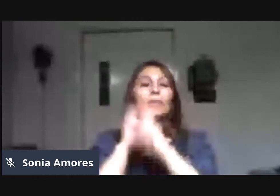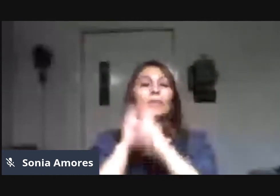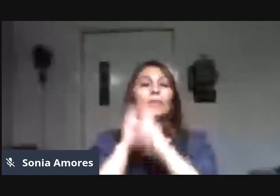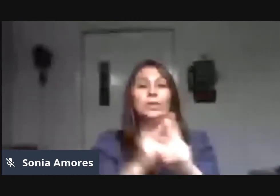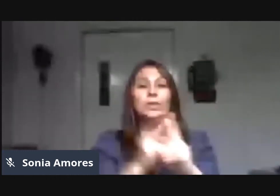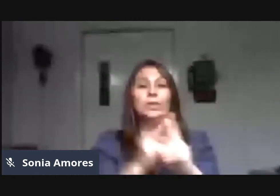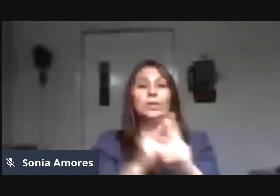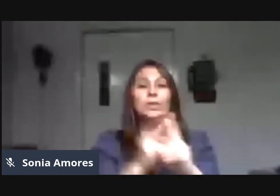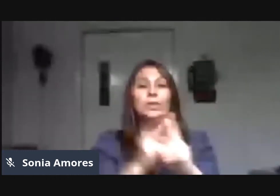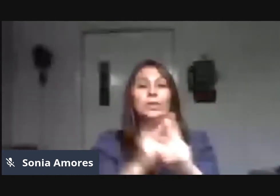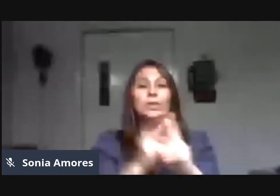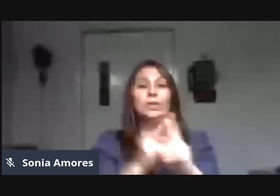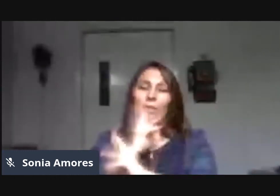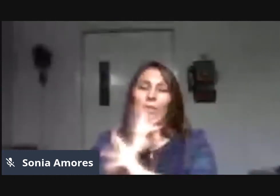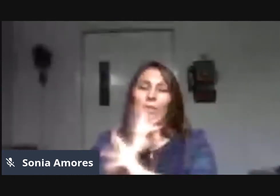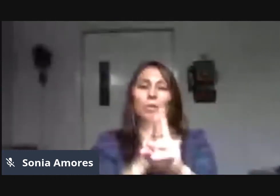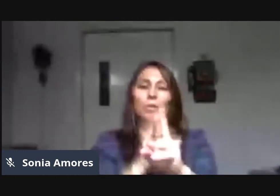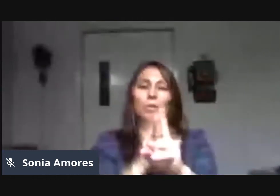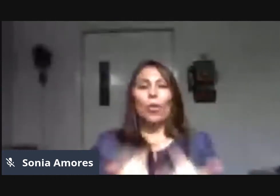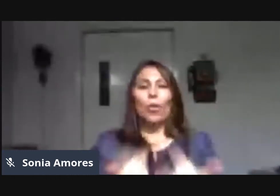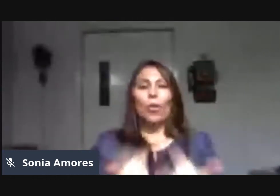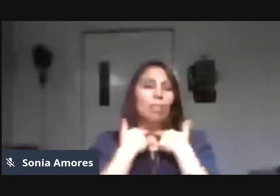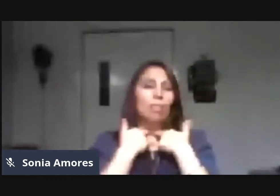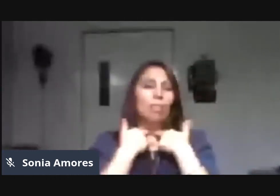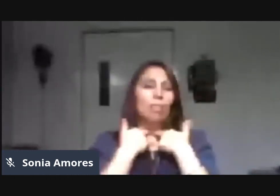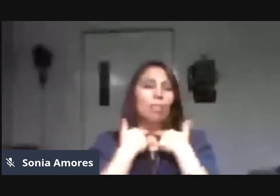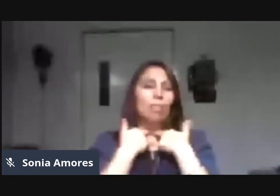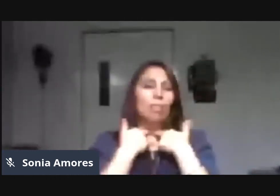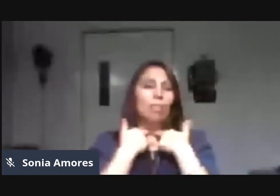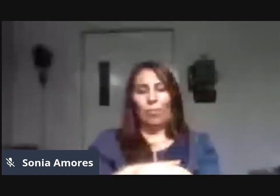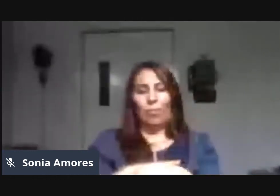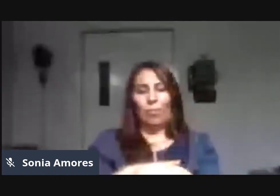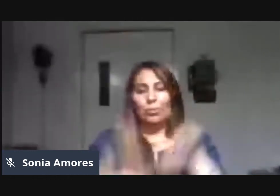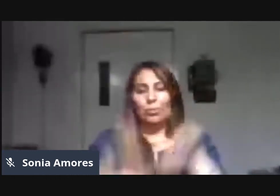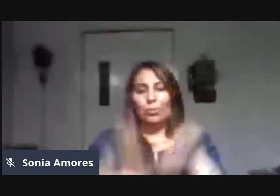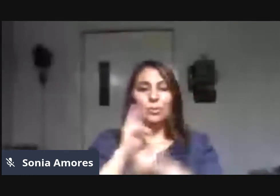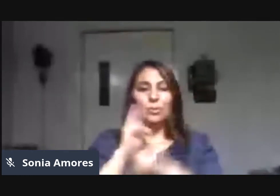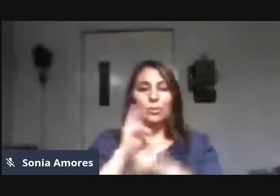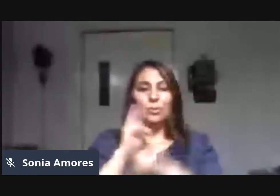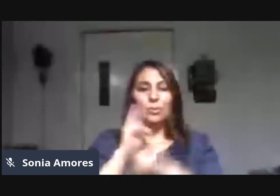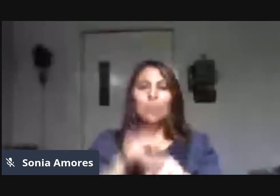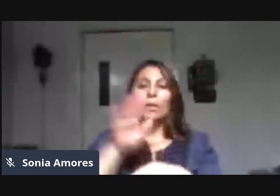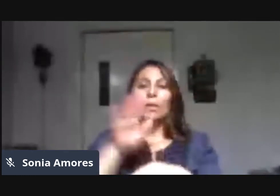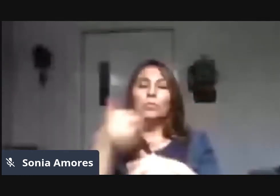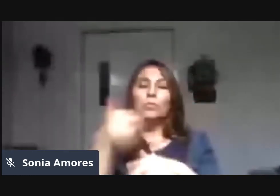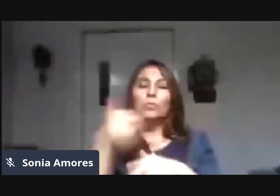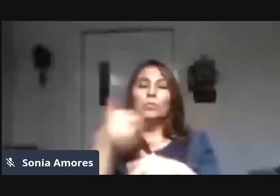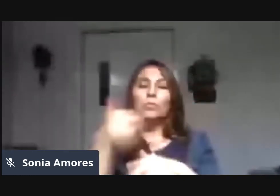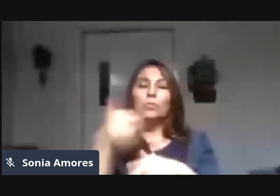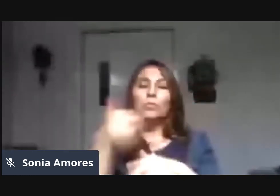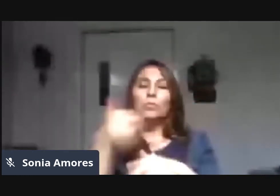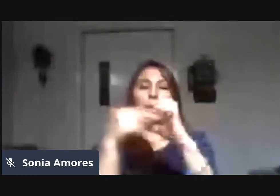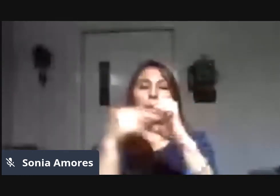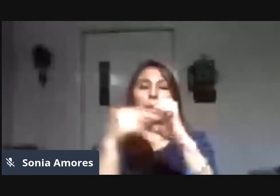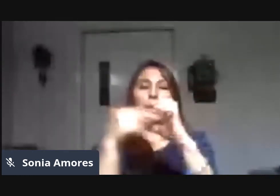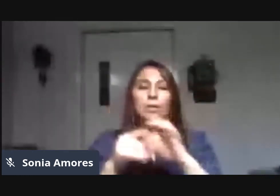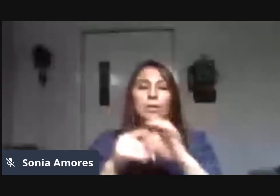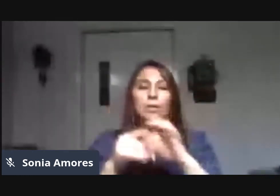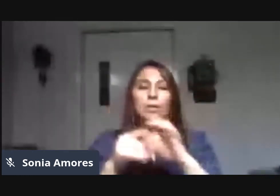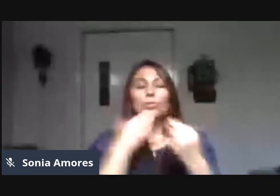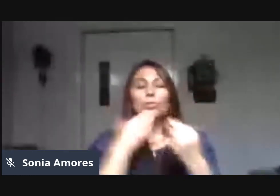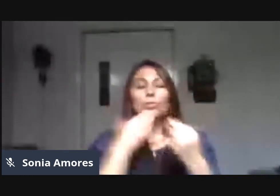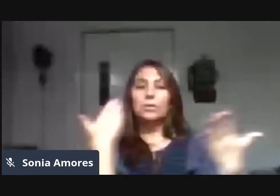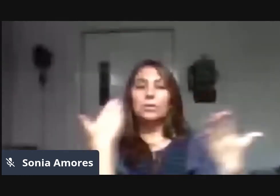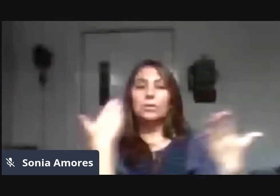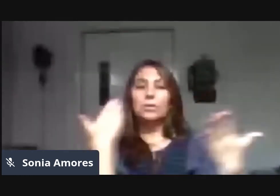chat y que no fue posible resolver por la premura de tiempo en la que nos encontramos. Entonces, pues no siendo más, le agradezco muchísimo a